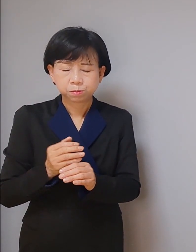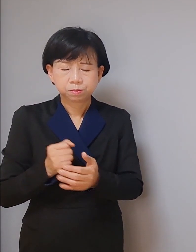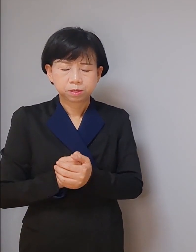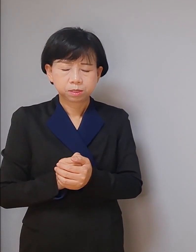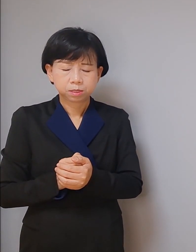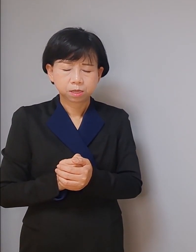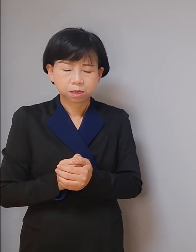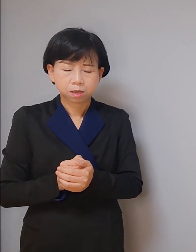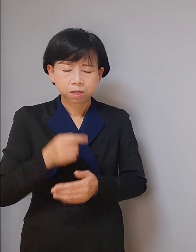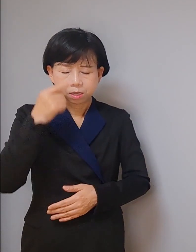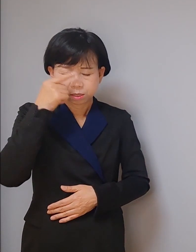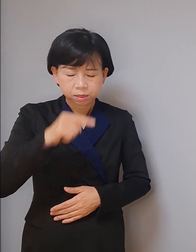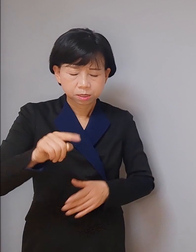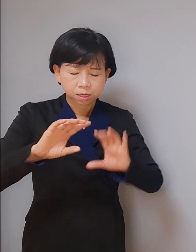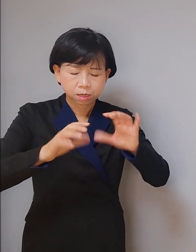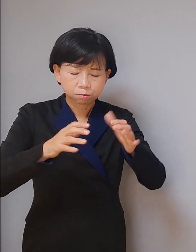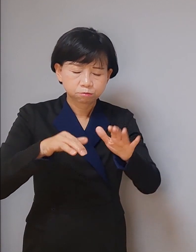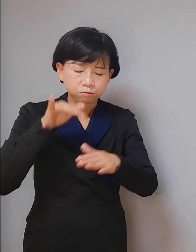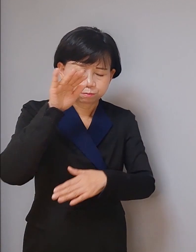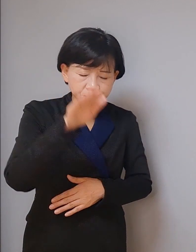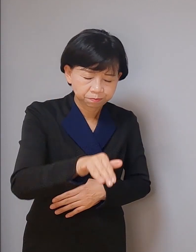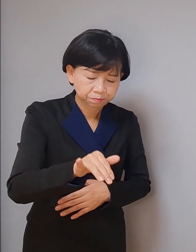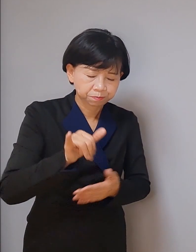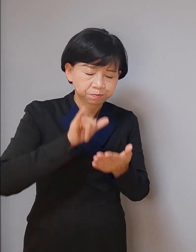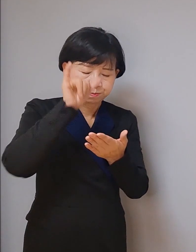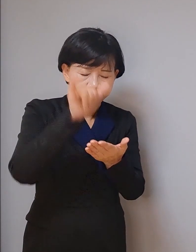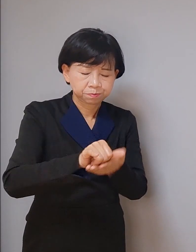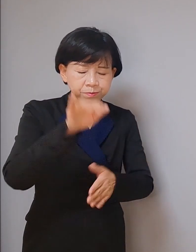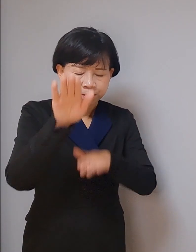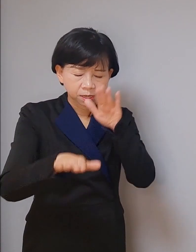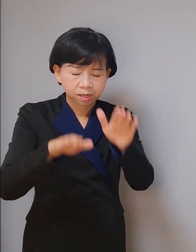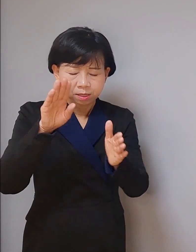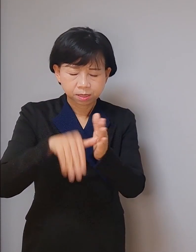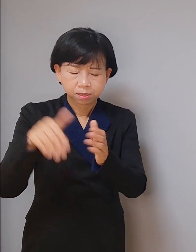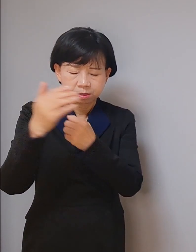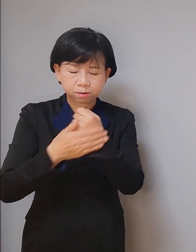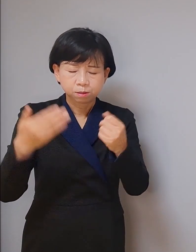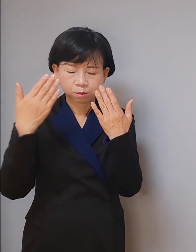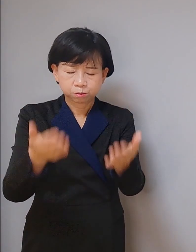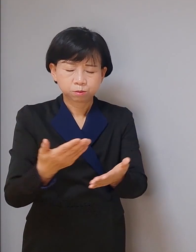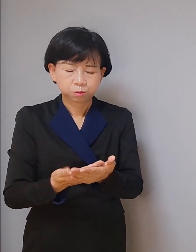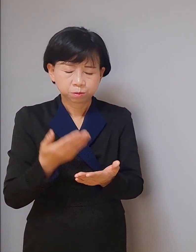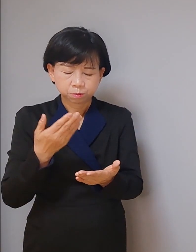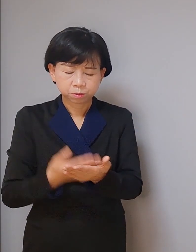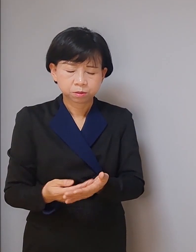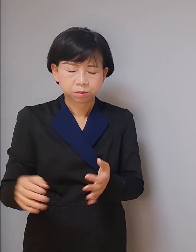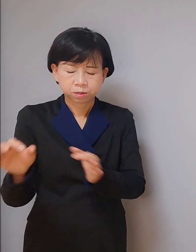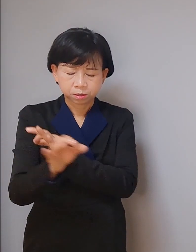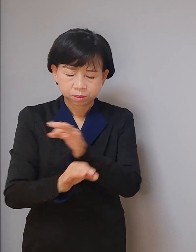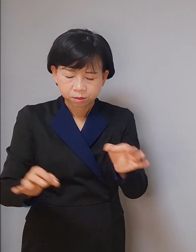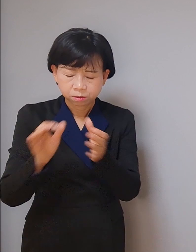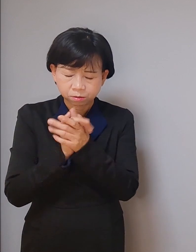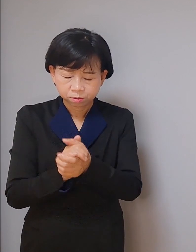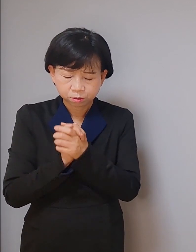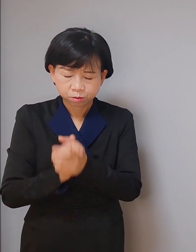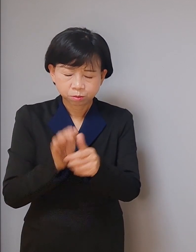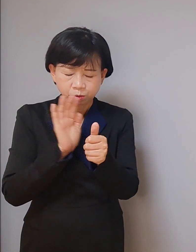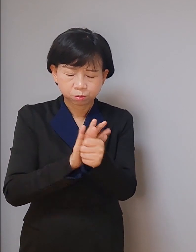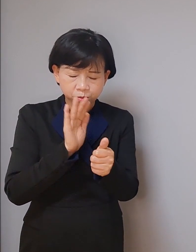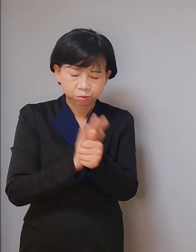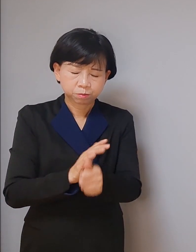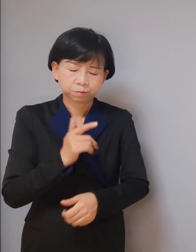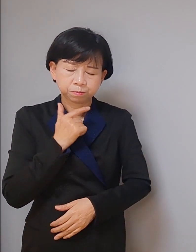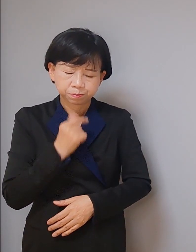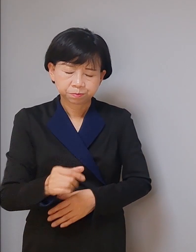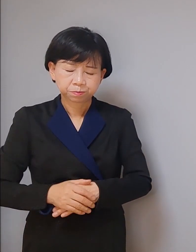밟았을 때 하나님의 은혜가 흘러넘치게 하여 주시옵소서. 우리 모두가 또 재정적으로 또 기도로